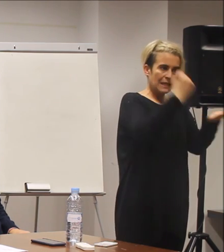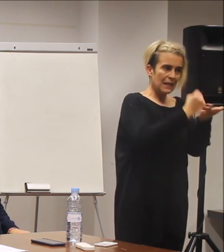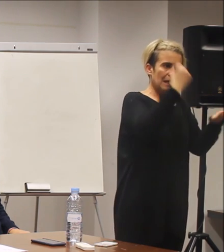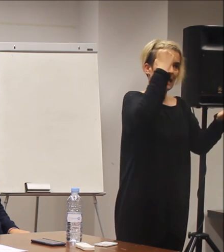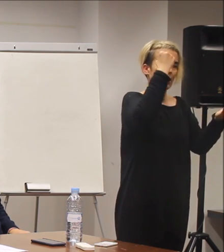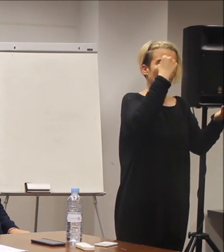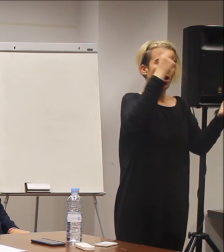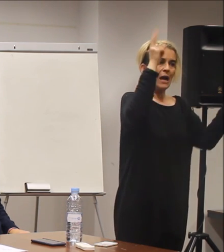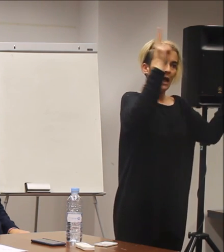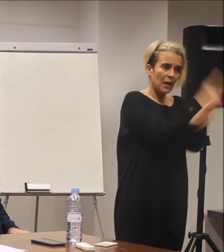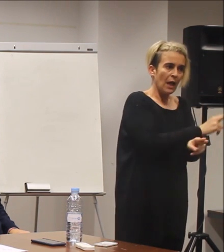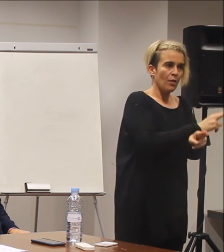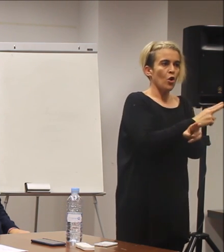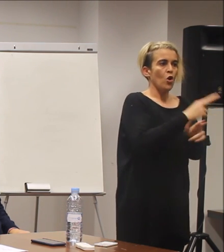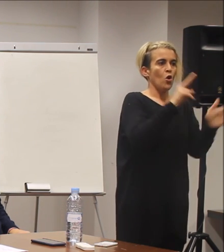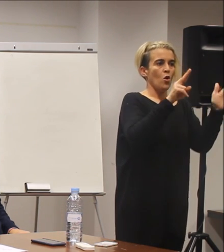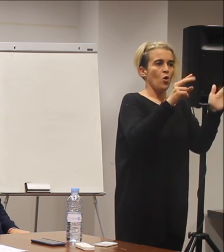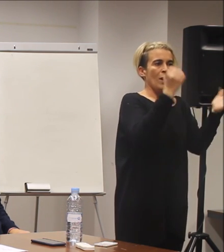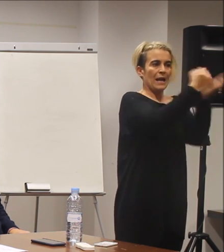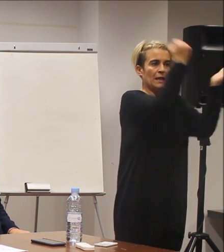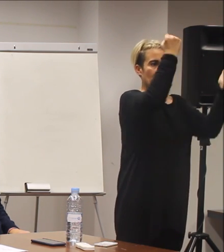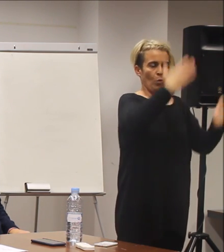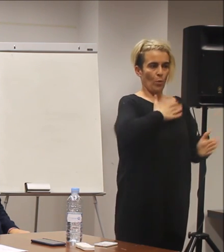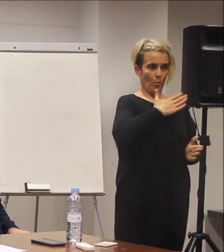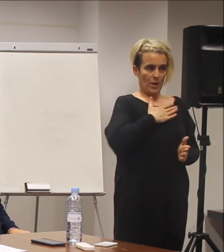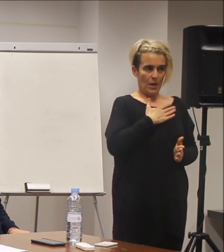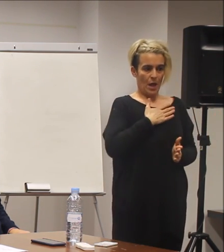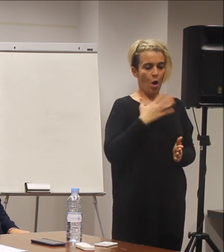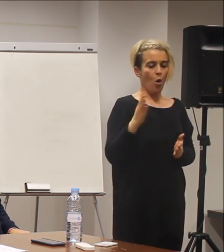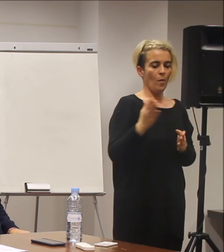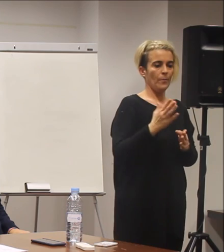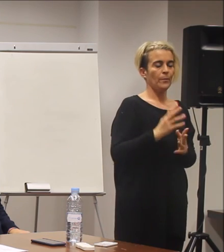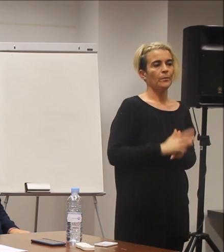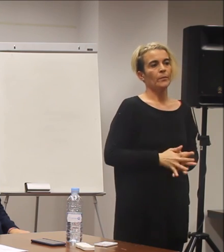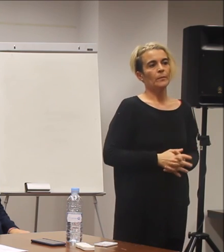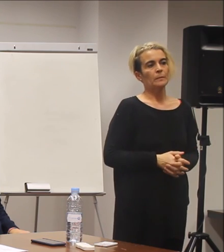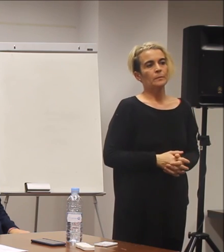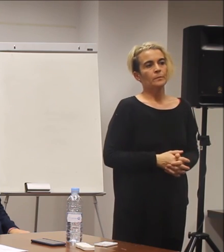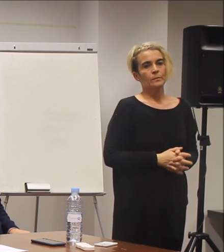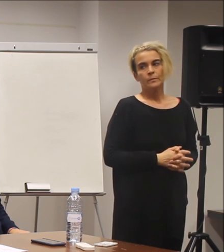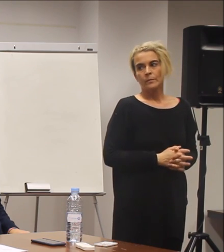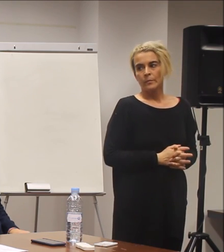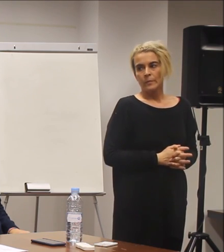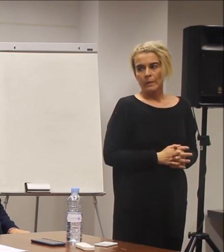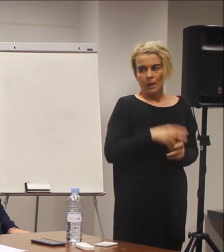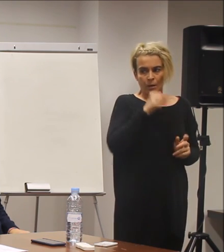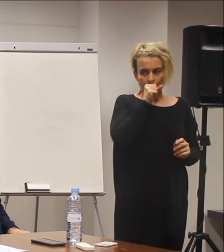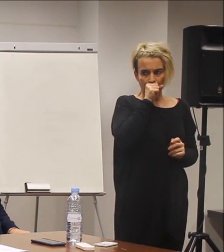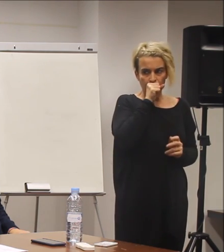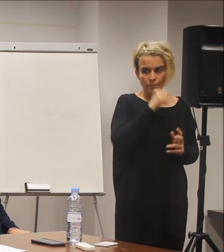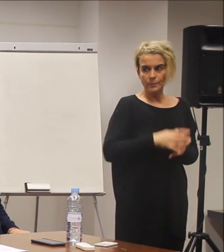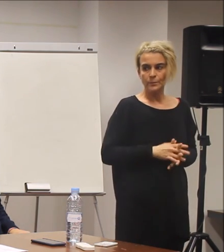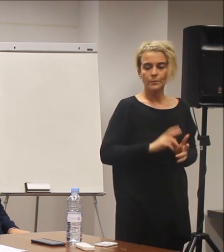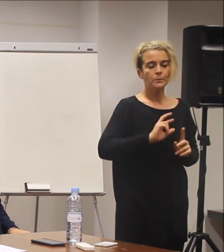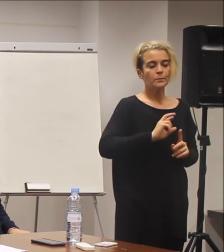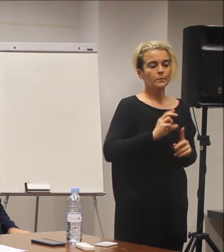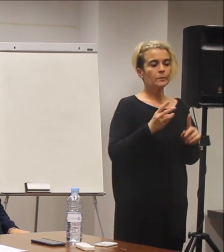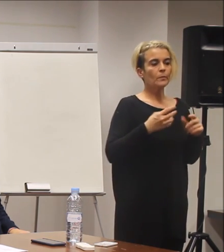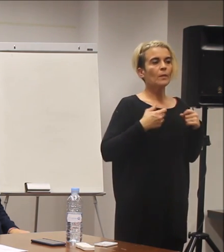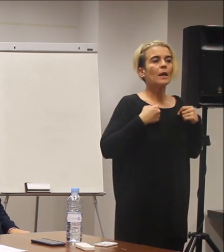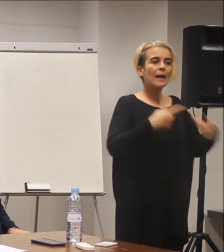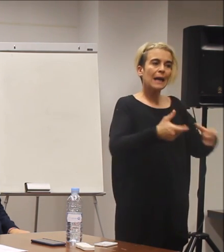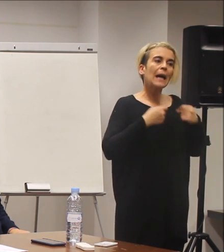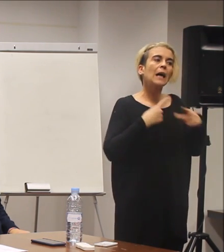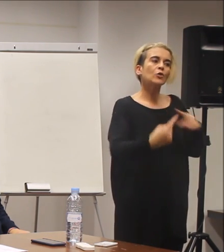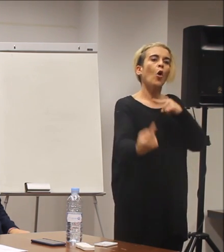registro de la propiedad. Vale. Otro de los gastos que se puede o otros de los gastos que imponen